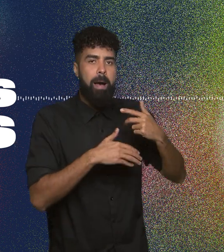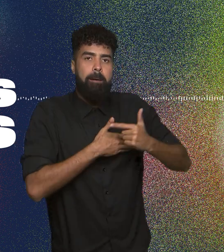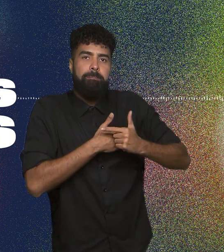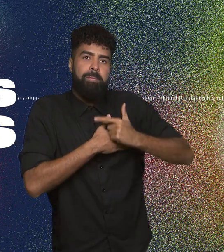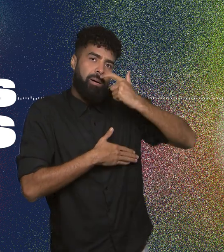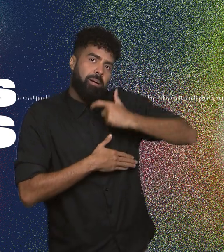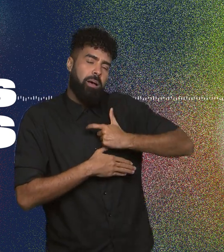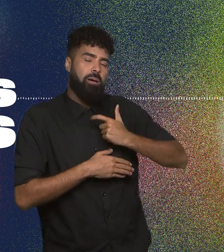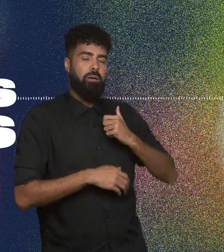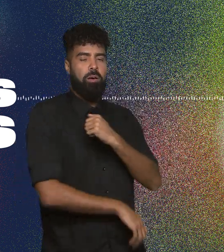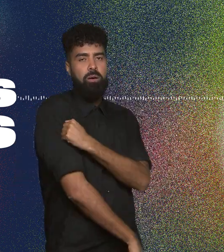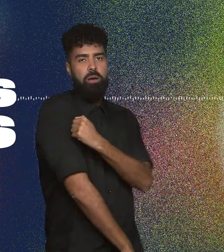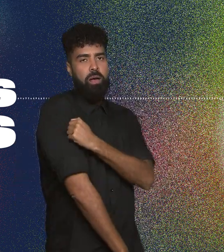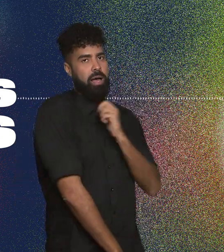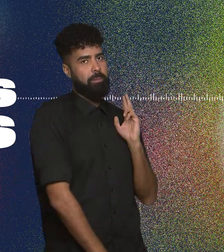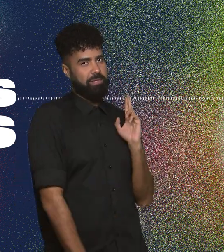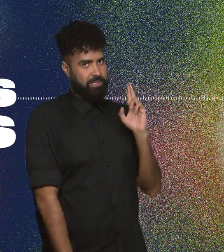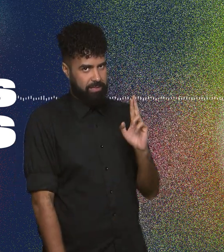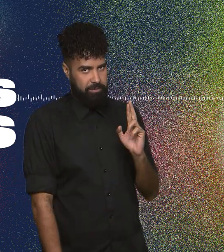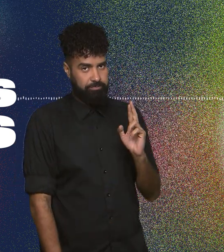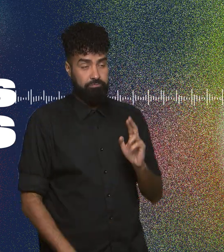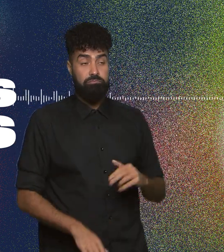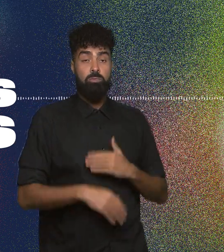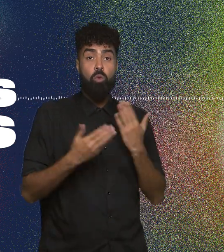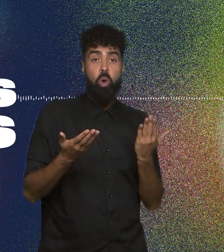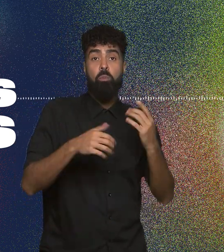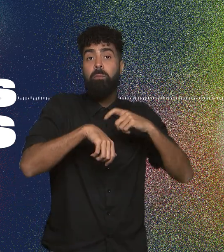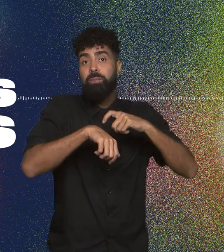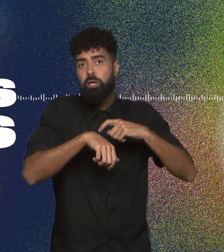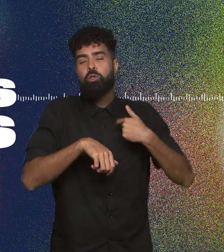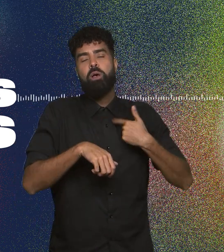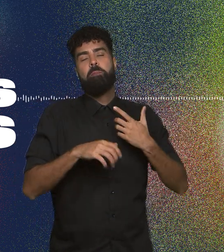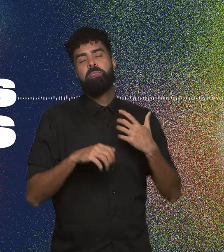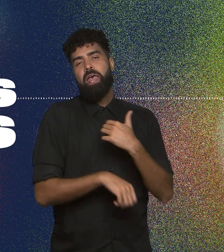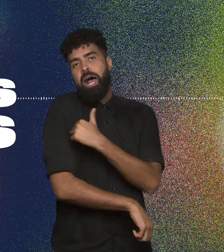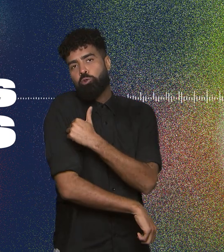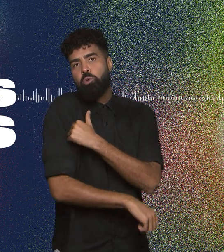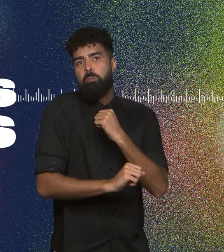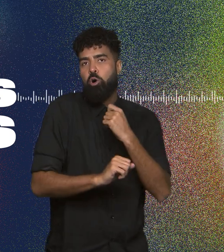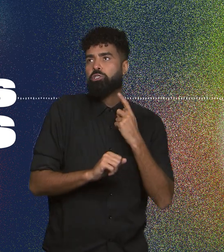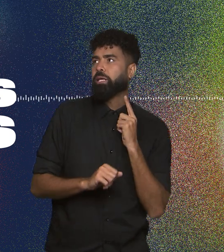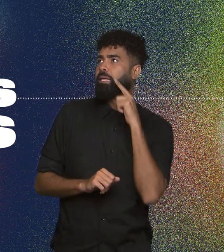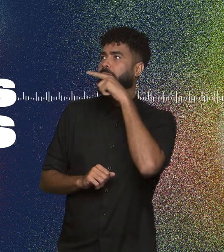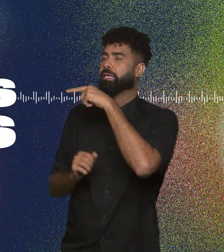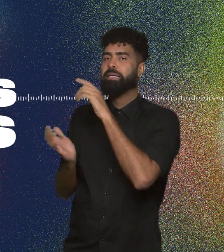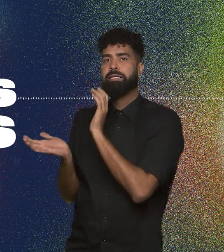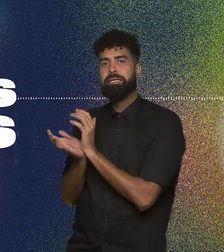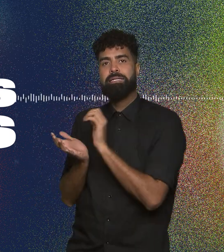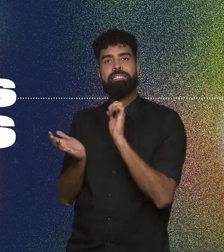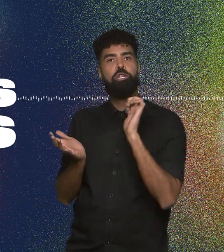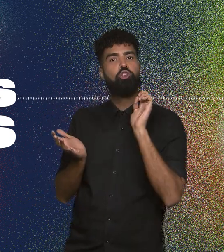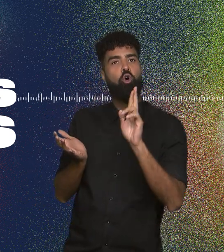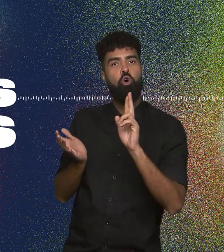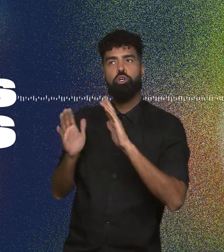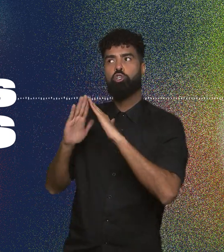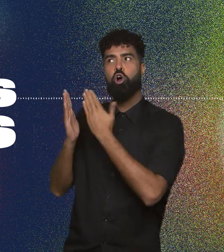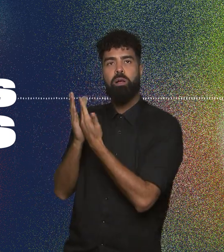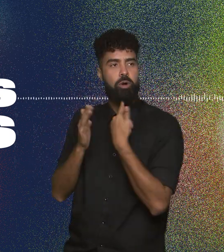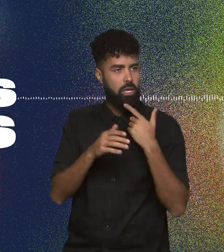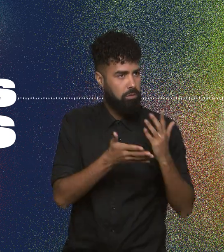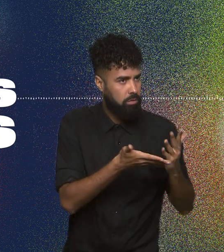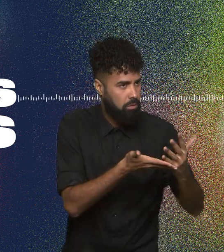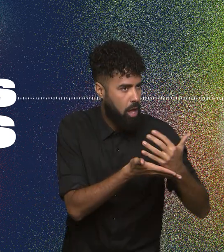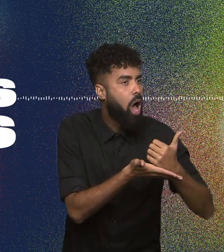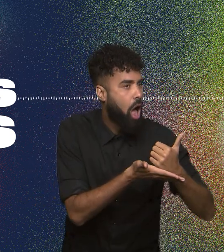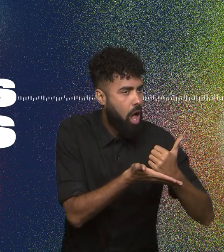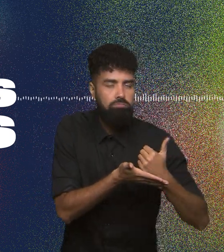o aluno representante pode conversar com os setores do colégio para apontar o que a turma falou